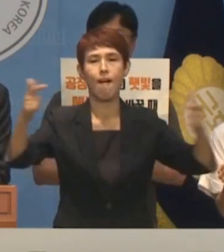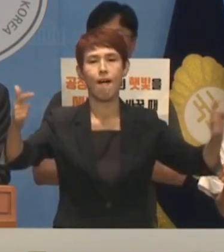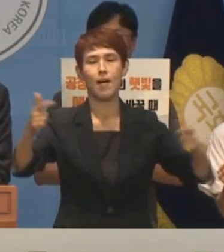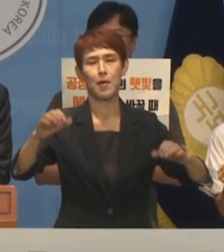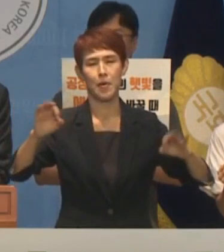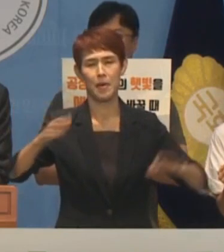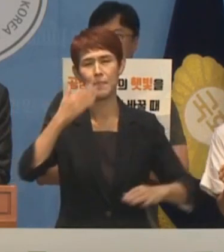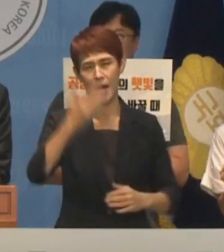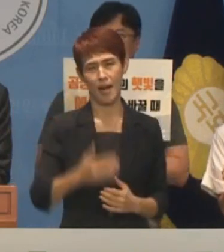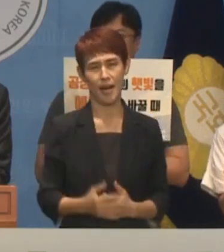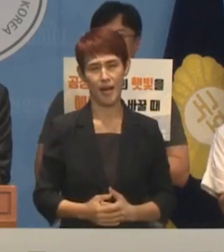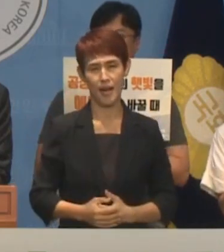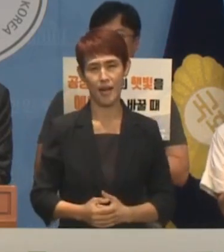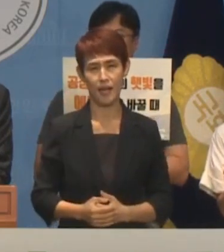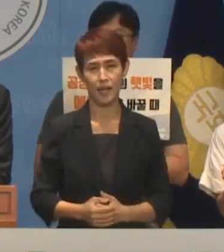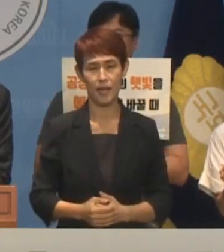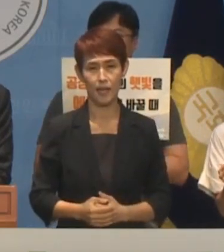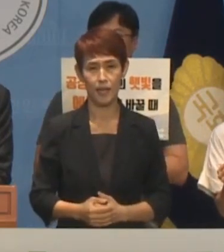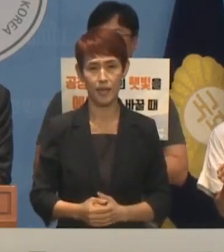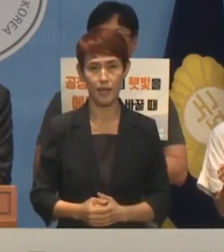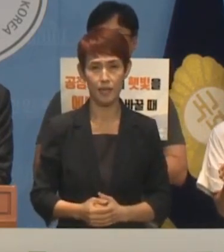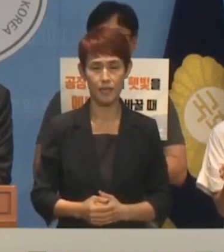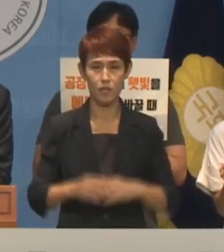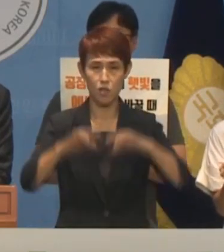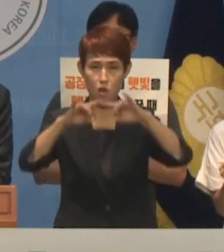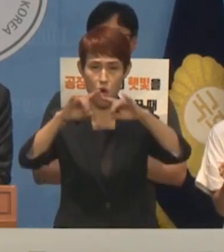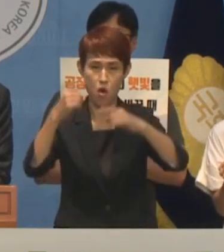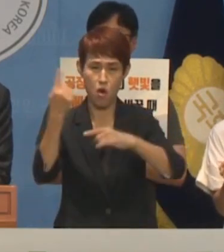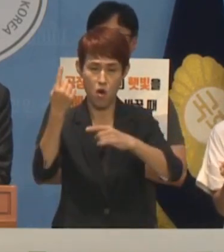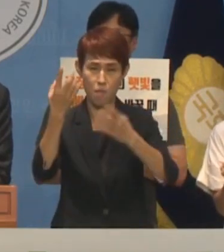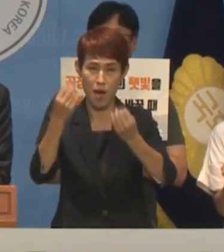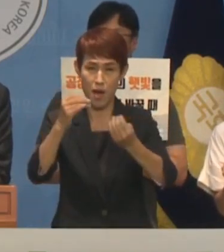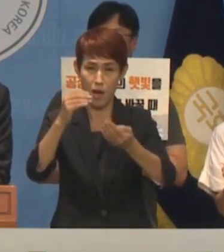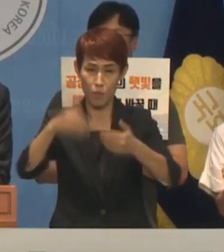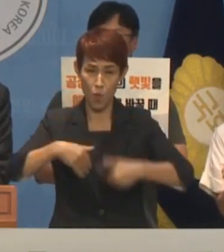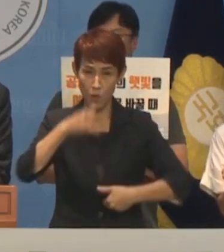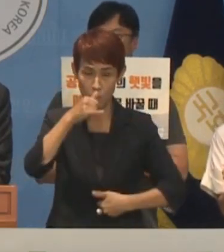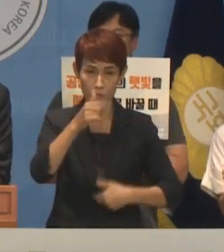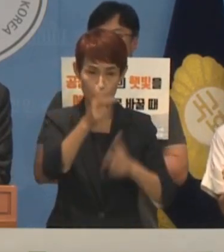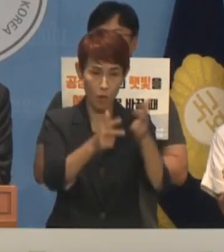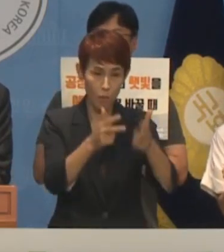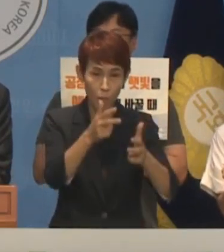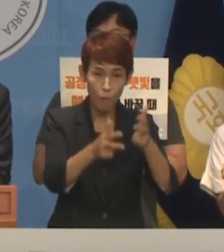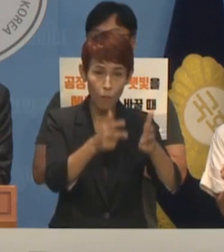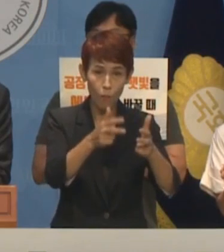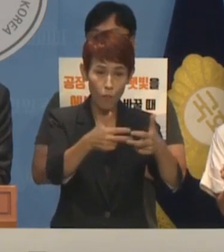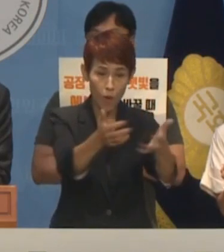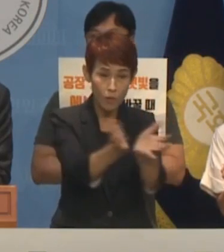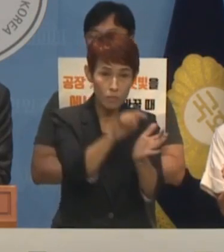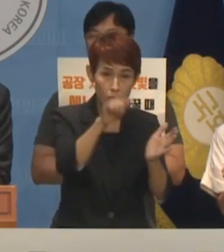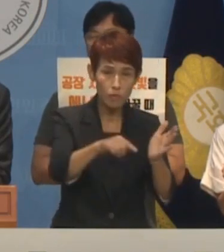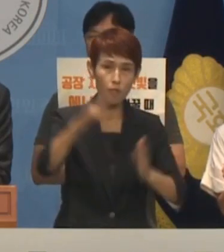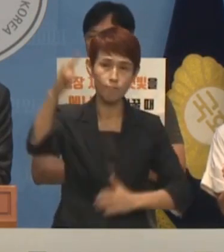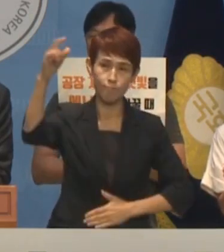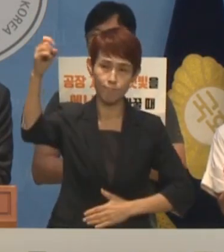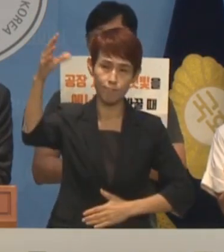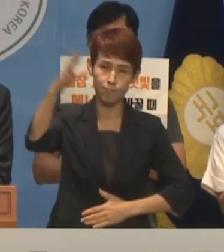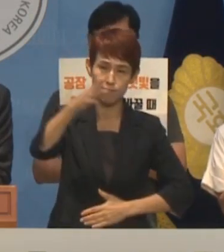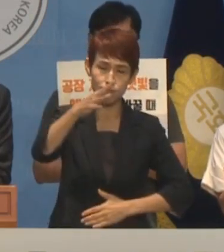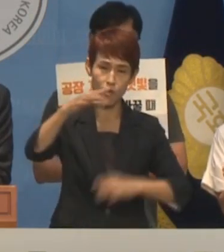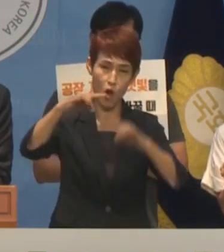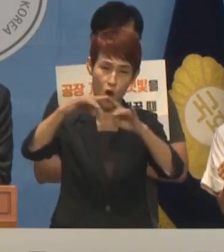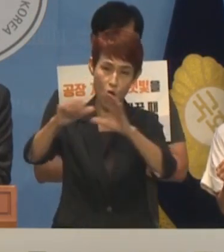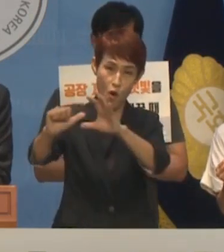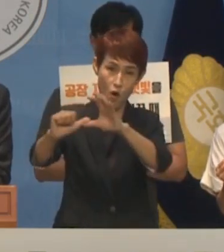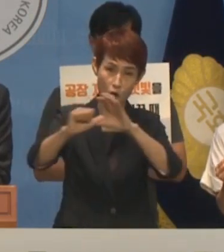에너지원이기 때문입니다. 특히 전력 소비가 많은 산업단지에서의 산단 태양광을 이용하여